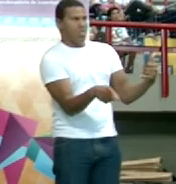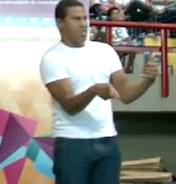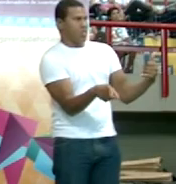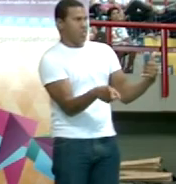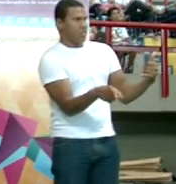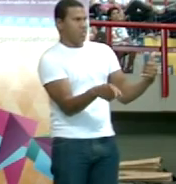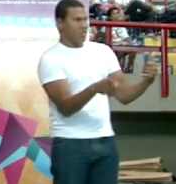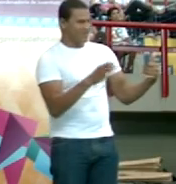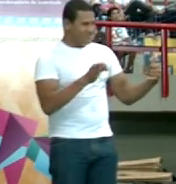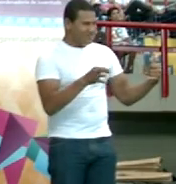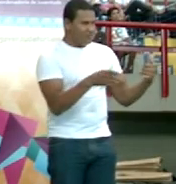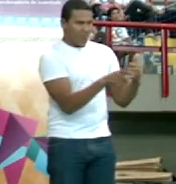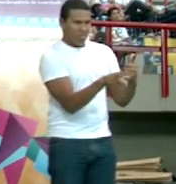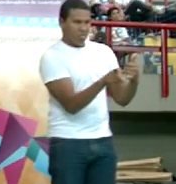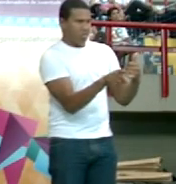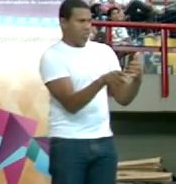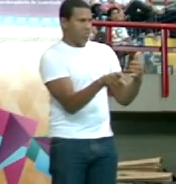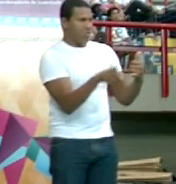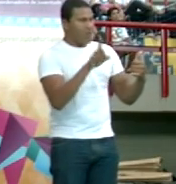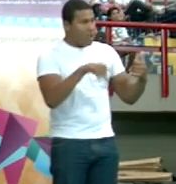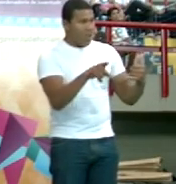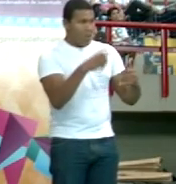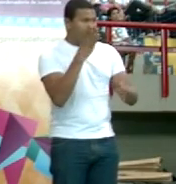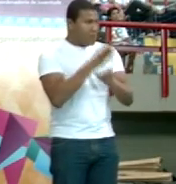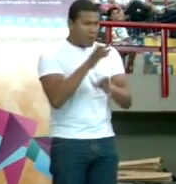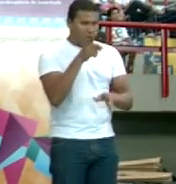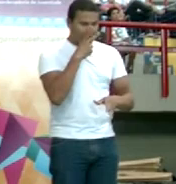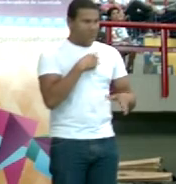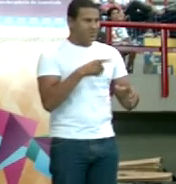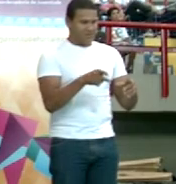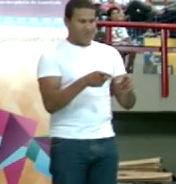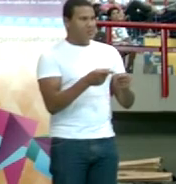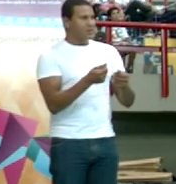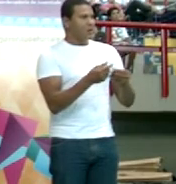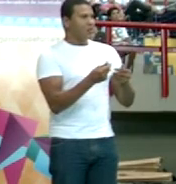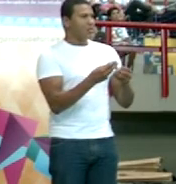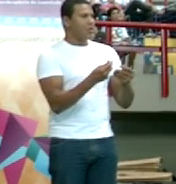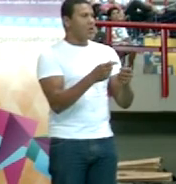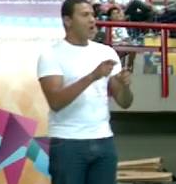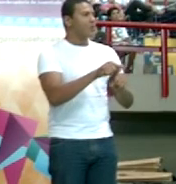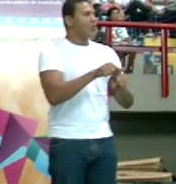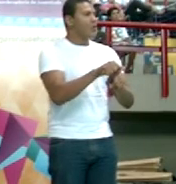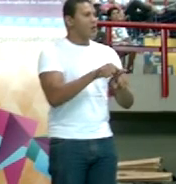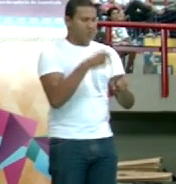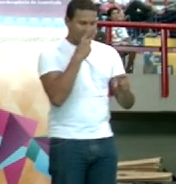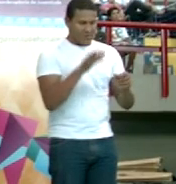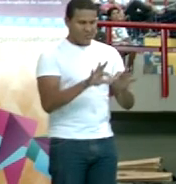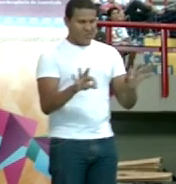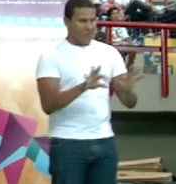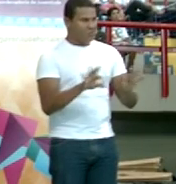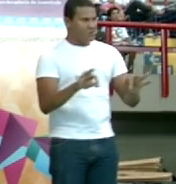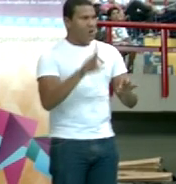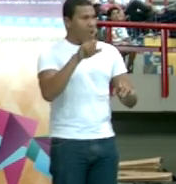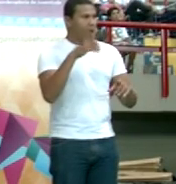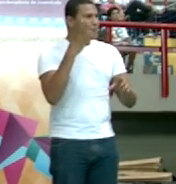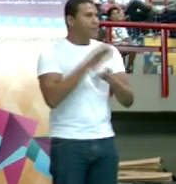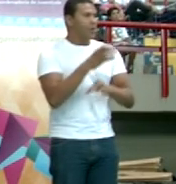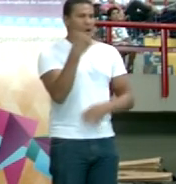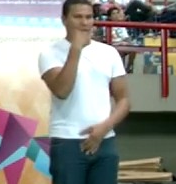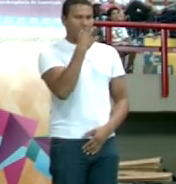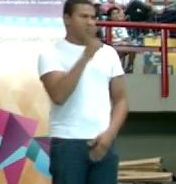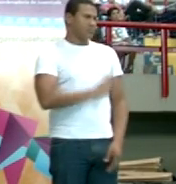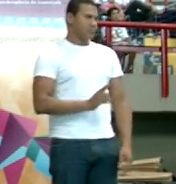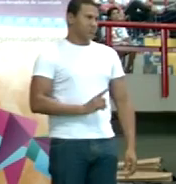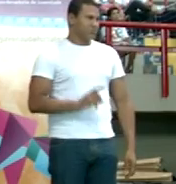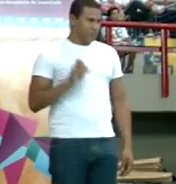movimento, certo? Esse movimento do fio é por causa do que, como é borracha, ela fica esticando. Não tem nada a ver com corrente elétrica,